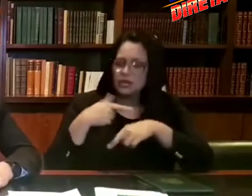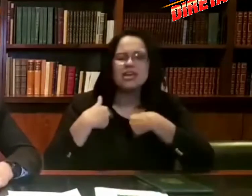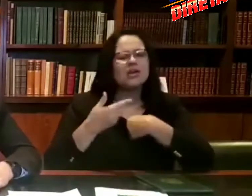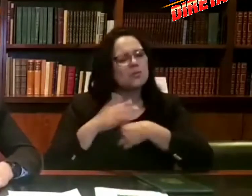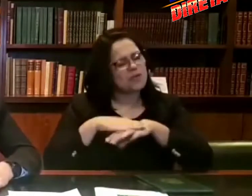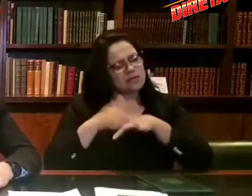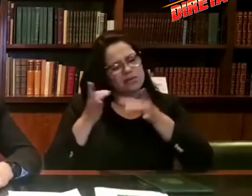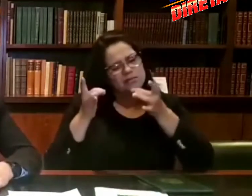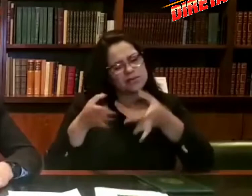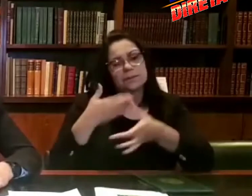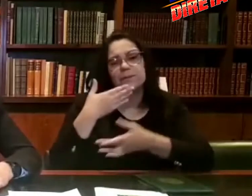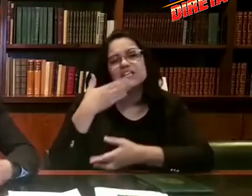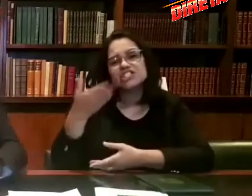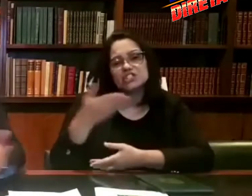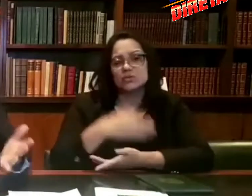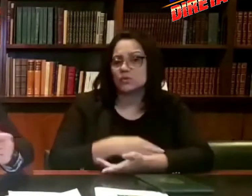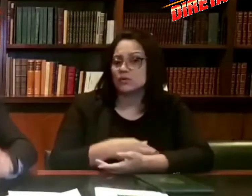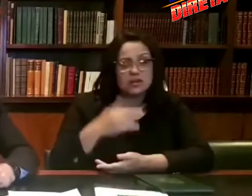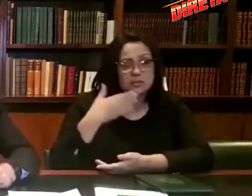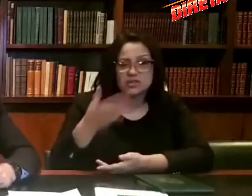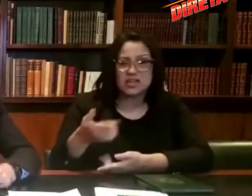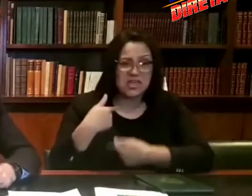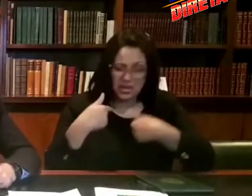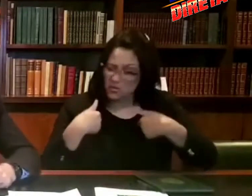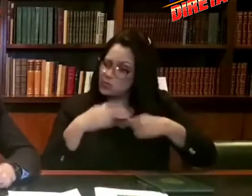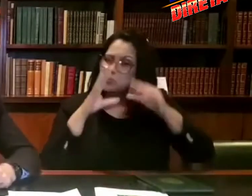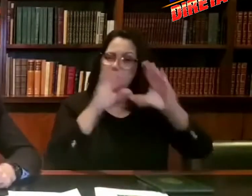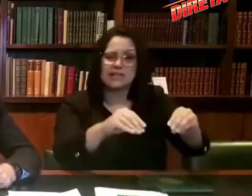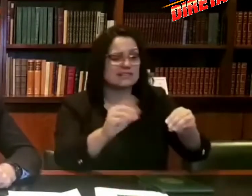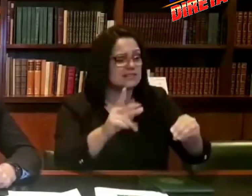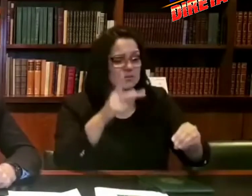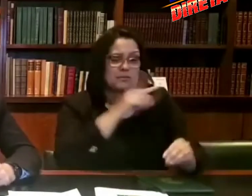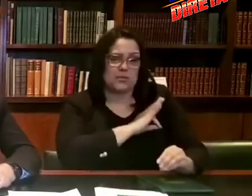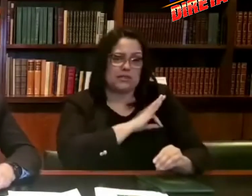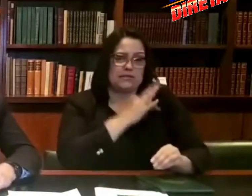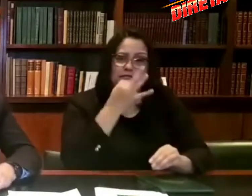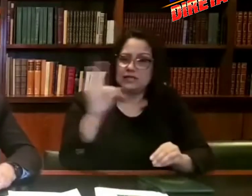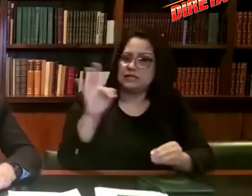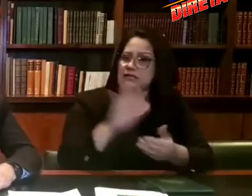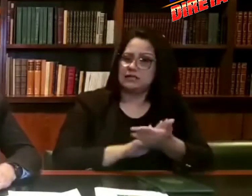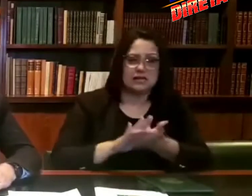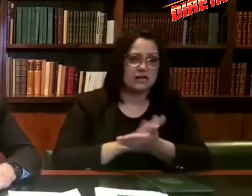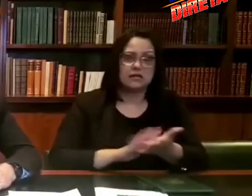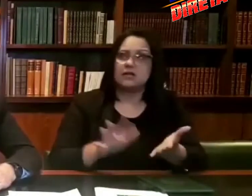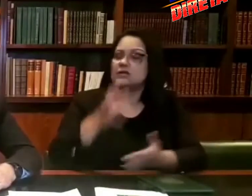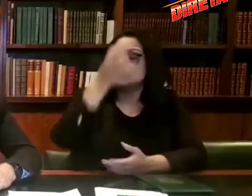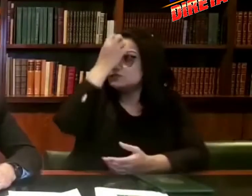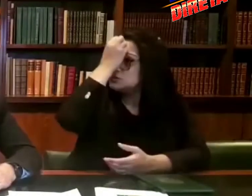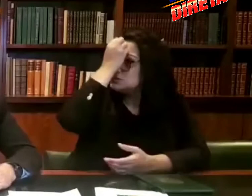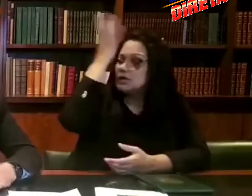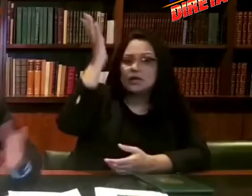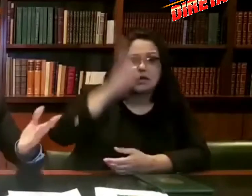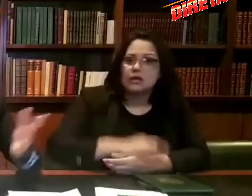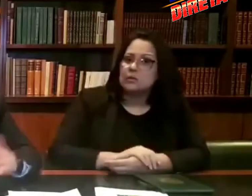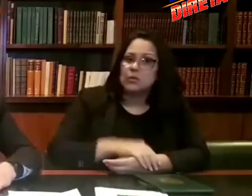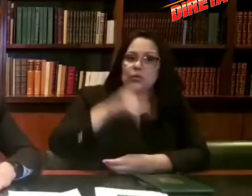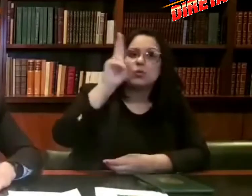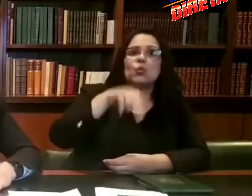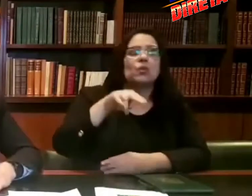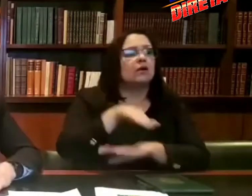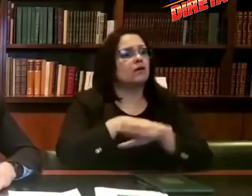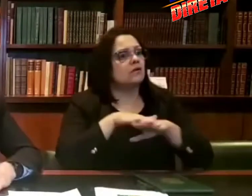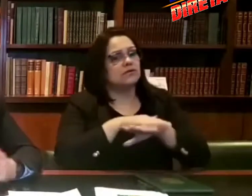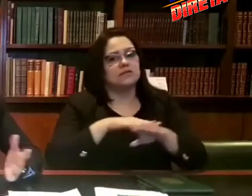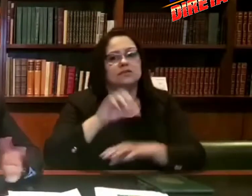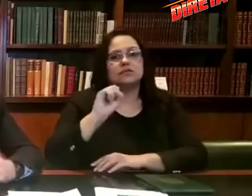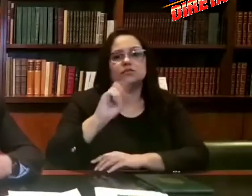não houve interferência minha junto à Polícia Federal, e não houve mesmo, pô. Tá, eu nunca conversei, eu não me lembro de ter conversado com o superintendente da